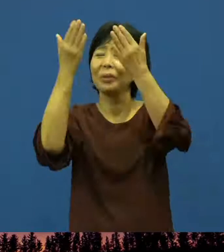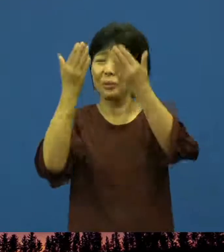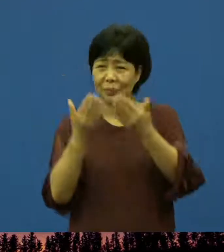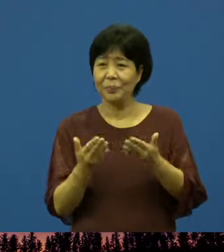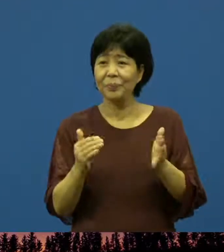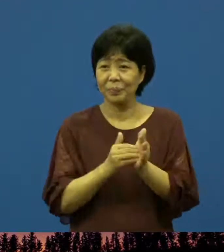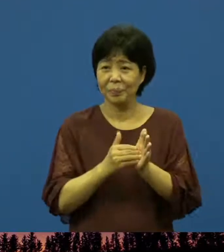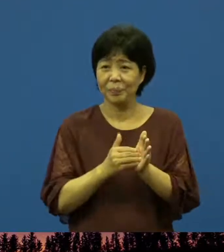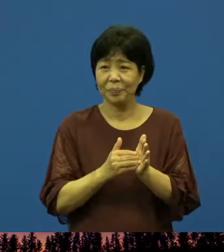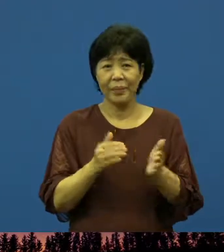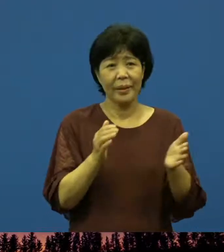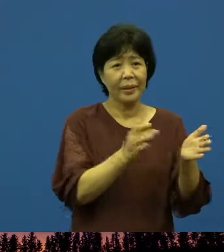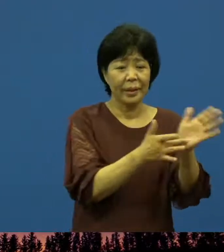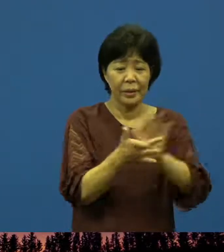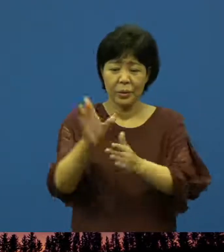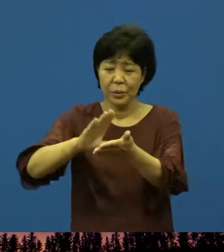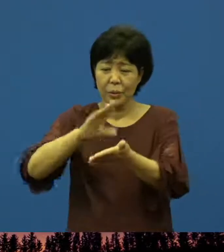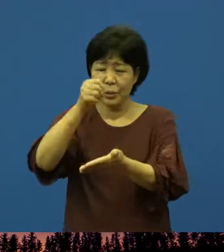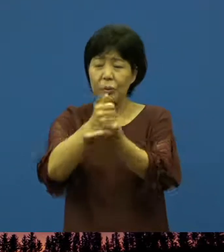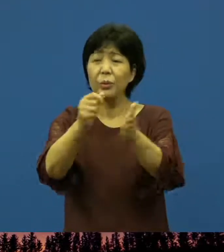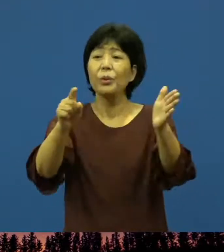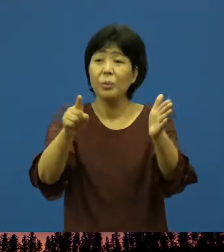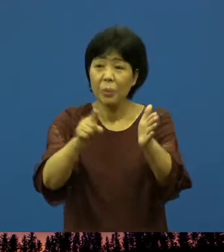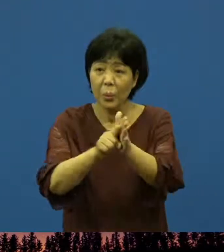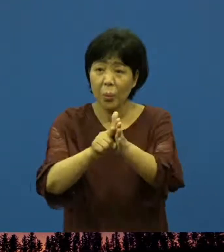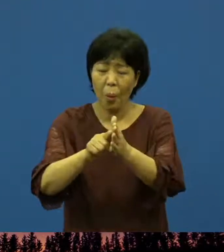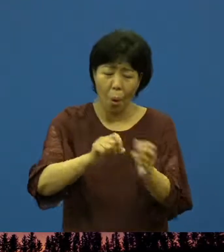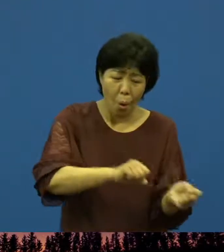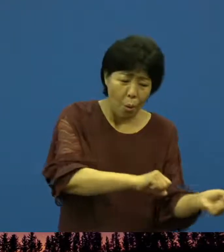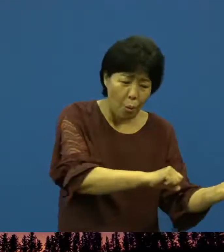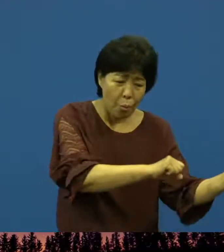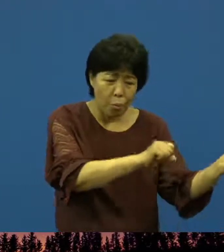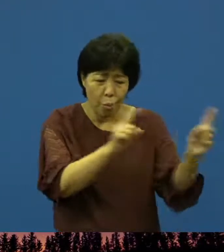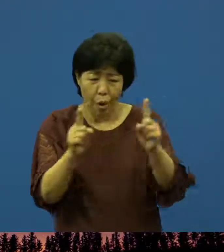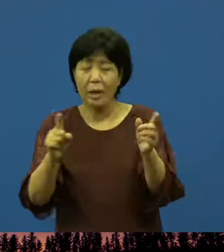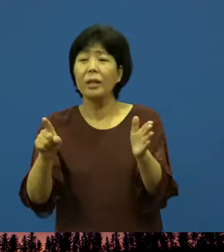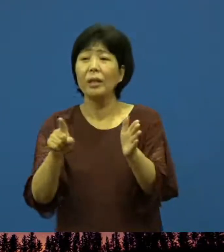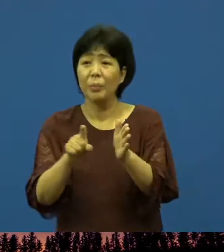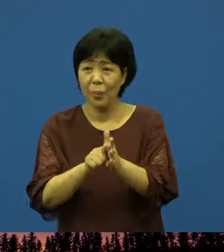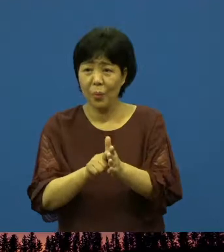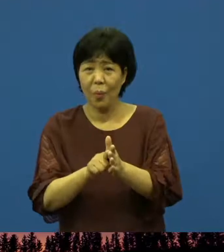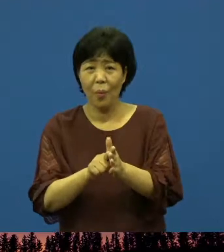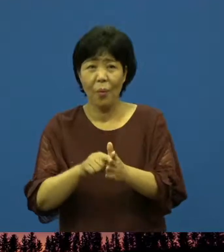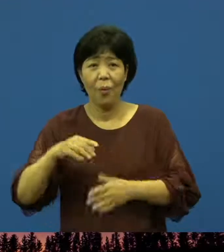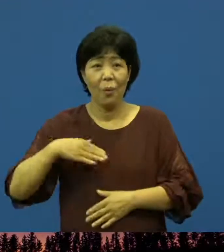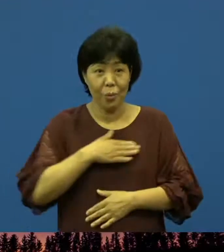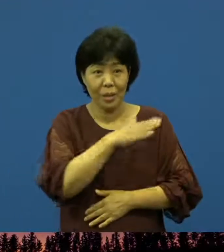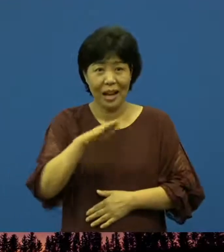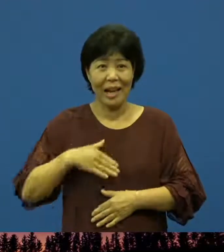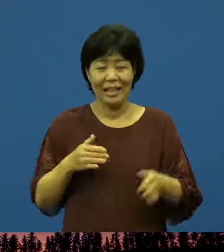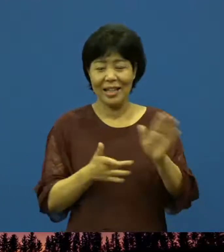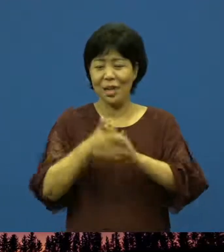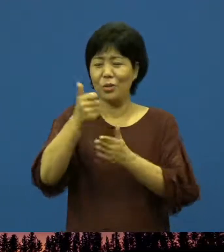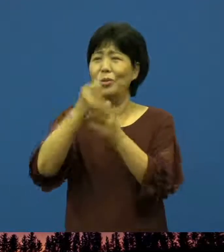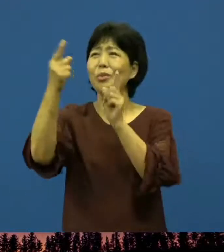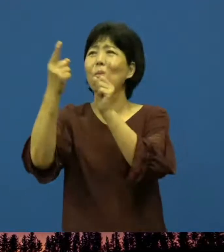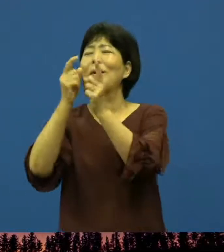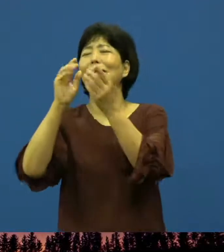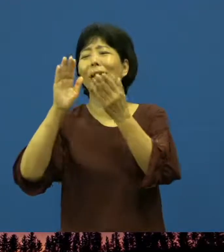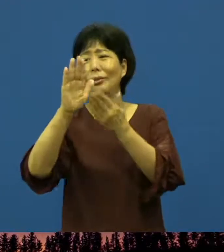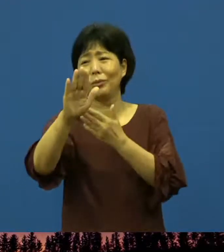그리스도를 믿고 그 십자가 부활 사건을 믿고 예수 그리스도가 우리 안에 찾아온 순간부터 영원이라는 칩이 우리 안에